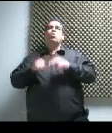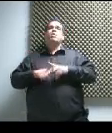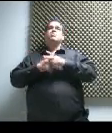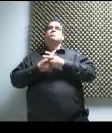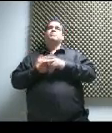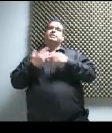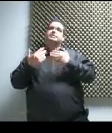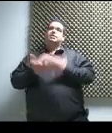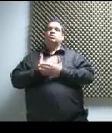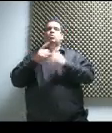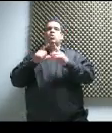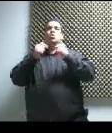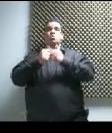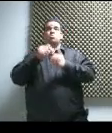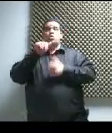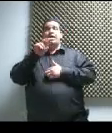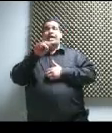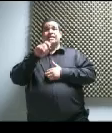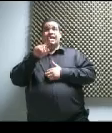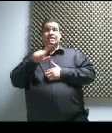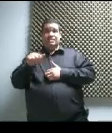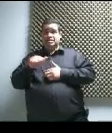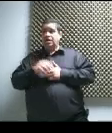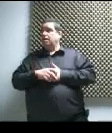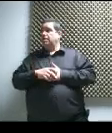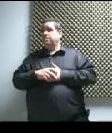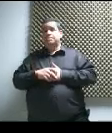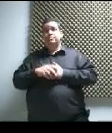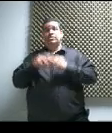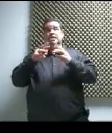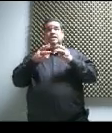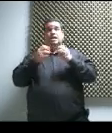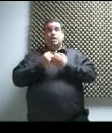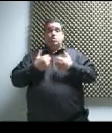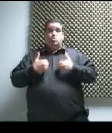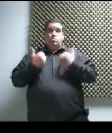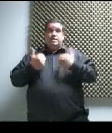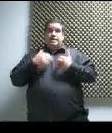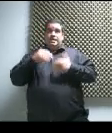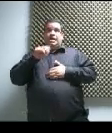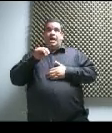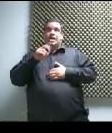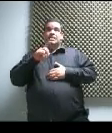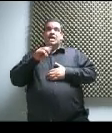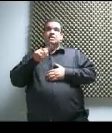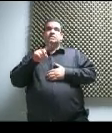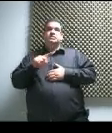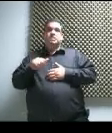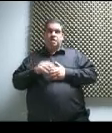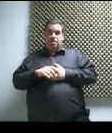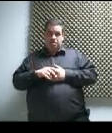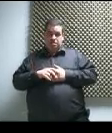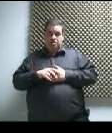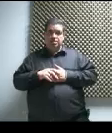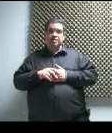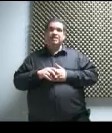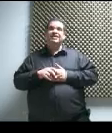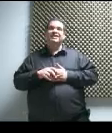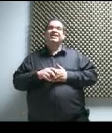la nueva cepa de Andanza. Taller Juvenil Andanza. Son andacines.